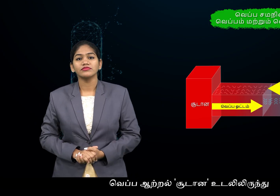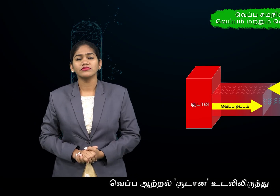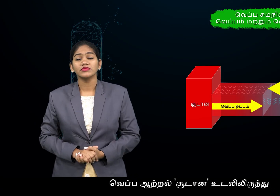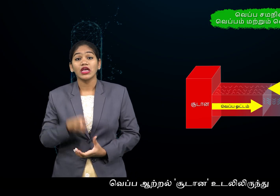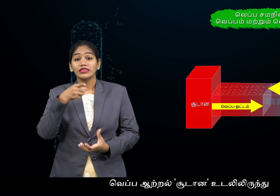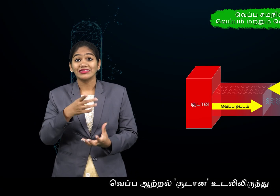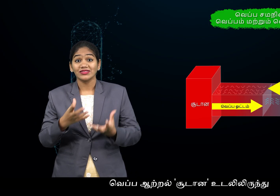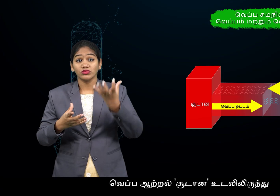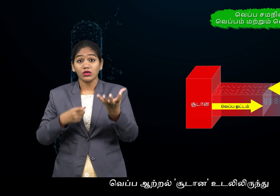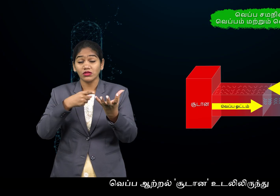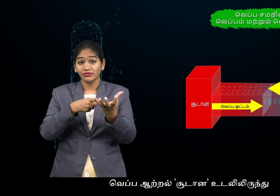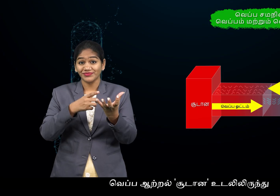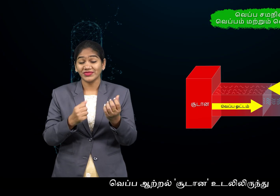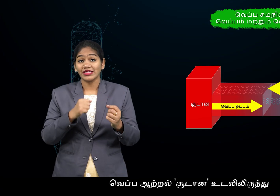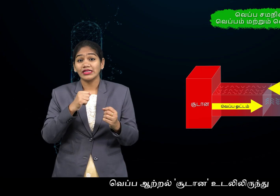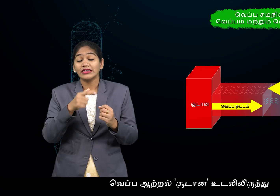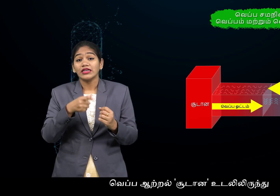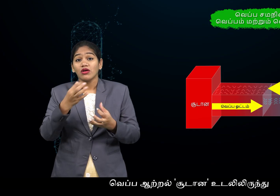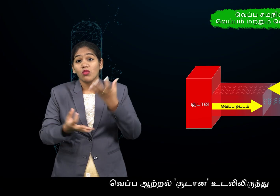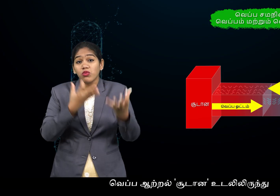வெப்ப ஆற்றல் சூடான உடலில் இருந்து